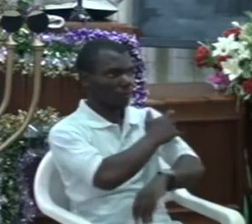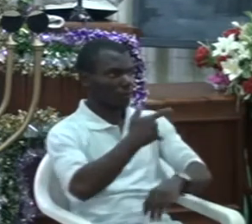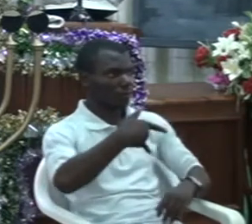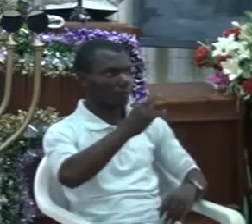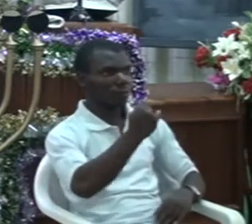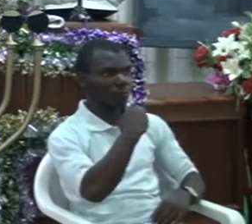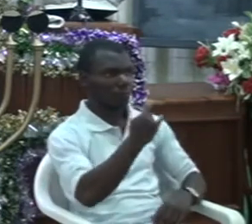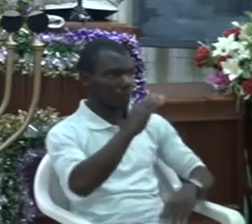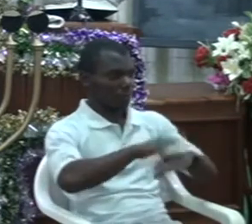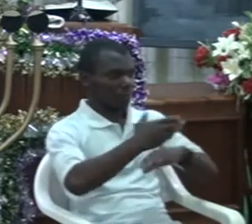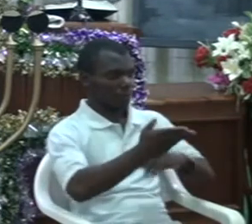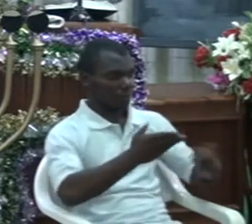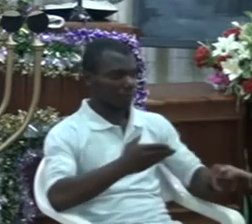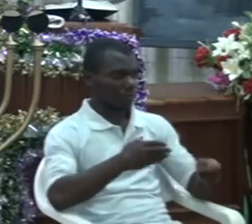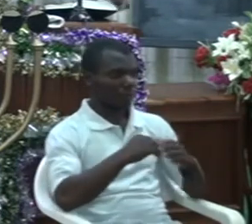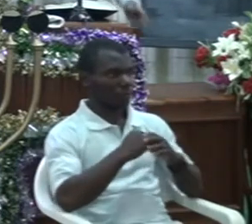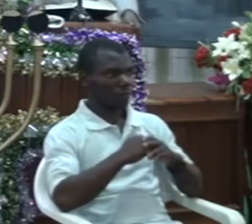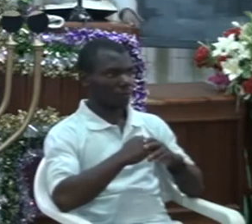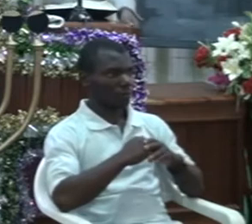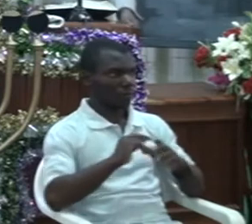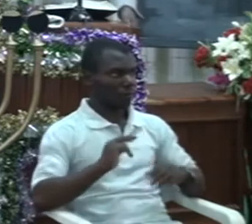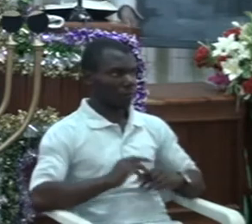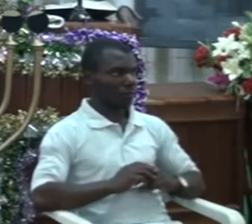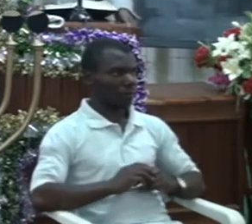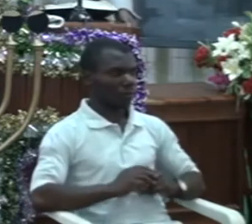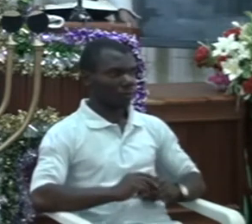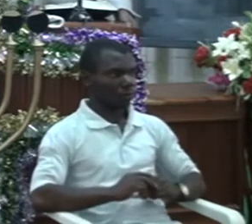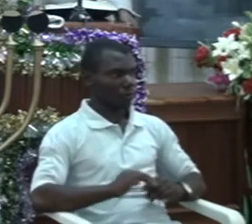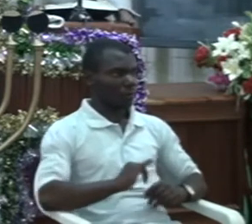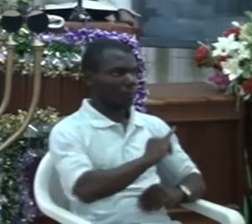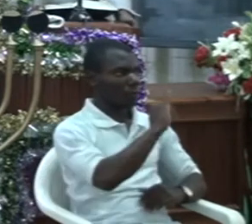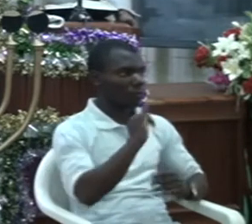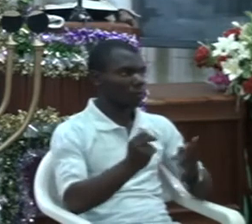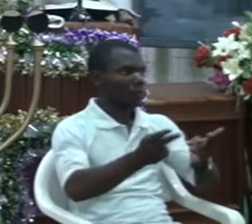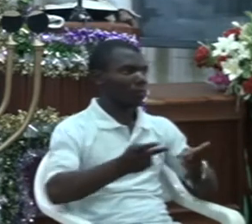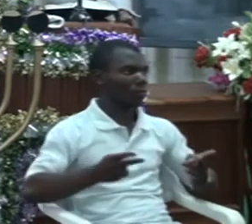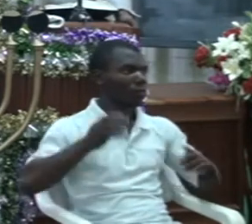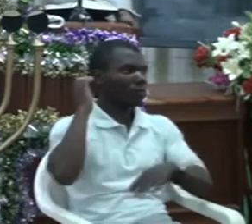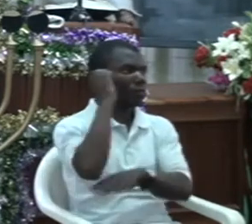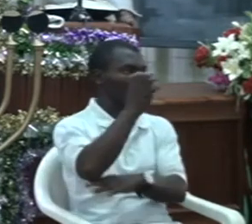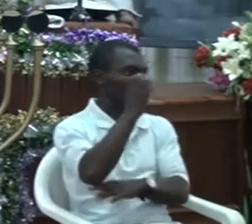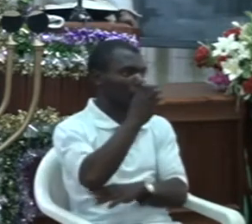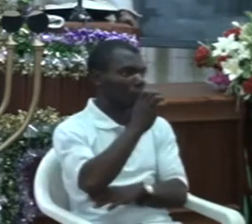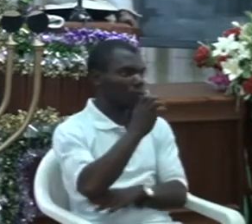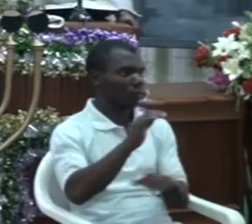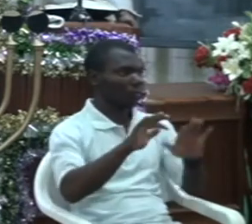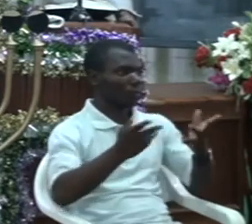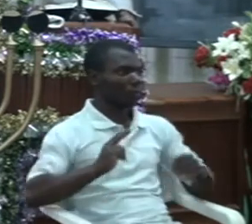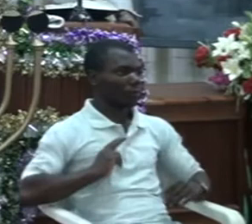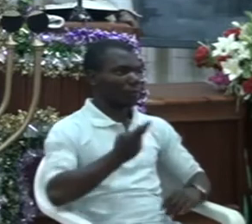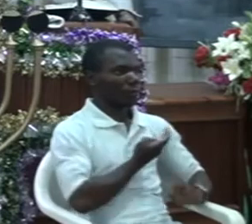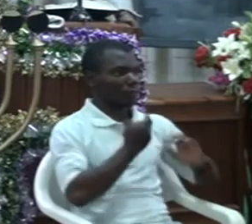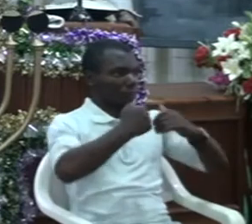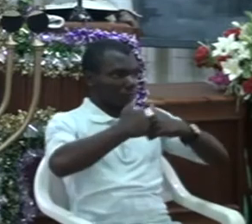Nanasema kisha pale. Après là, mta prêcher comment nous a-t-il